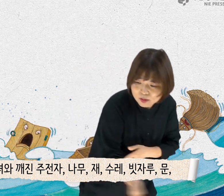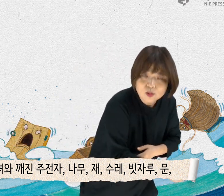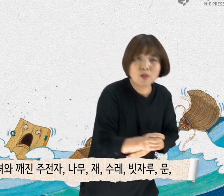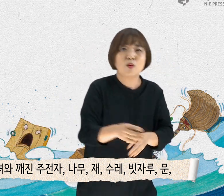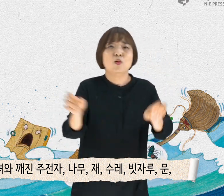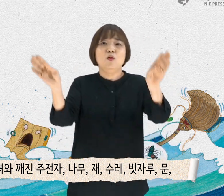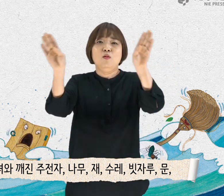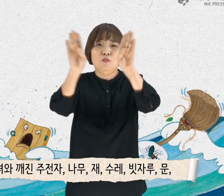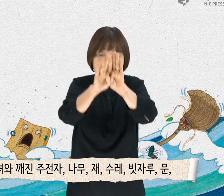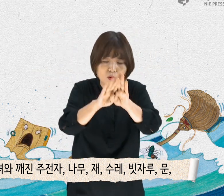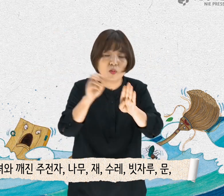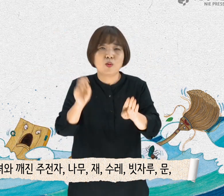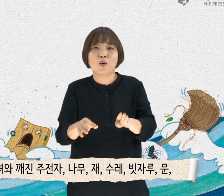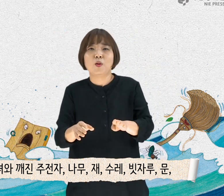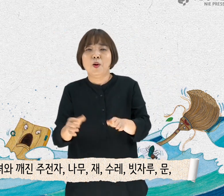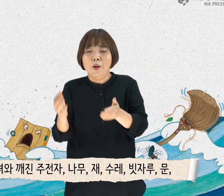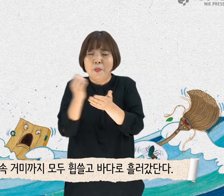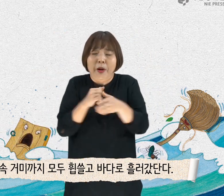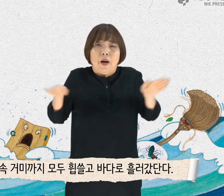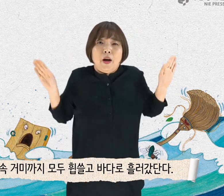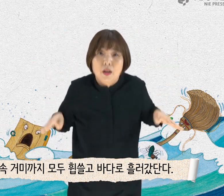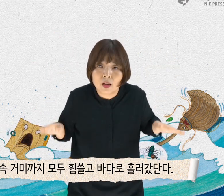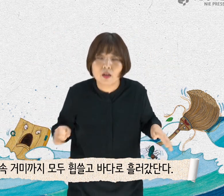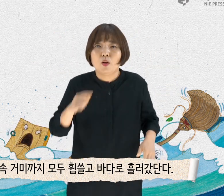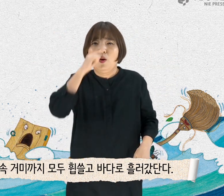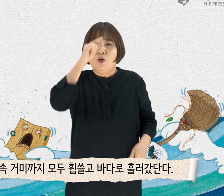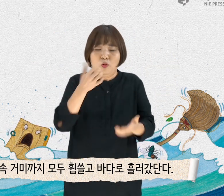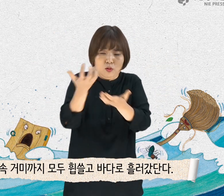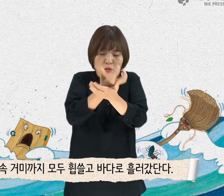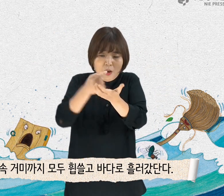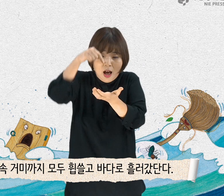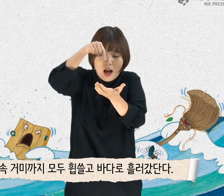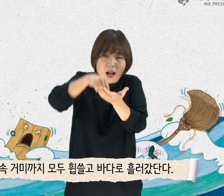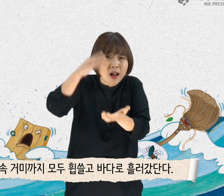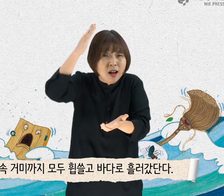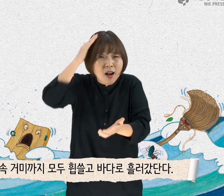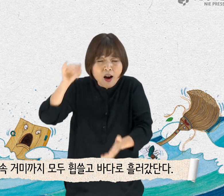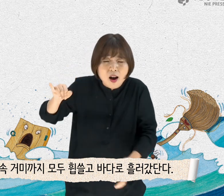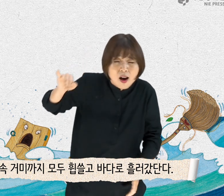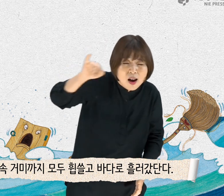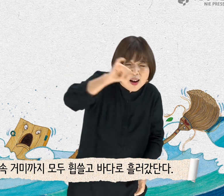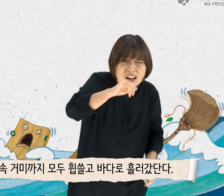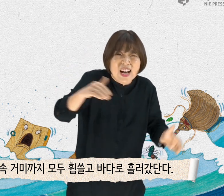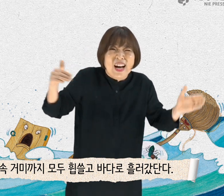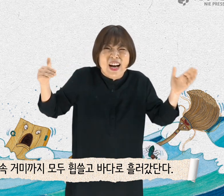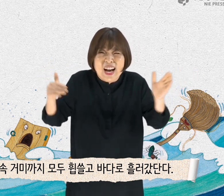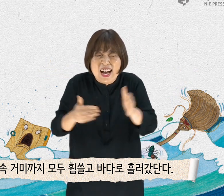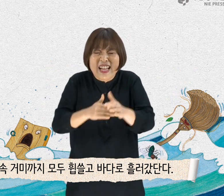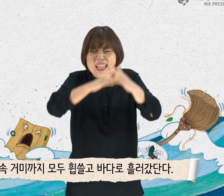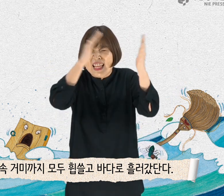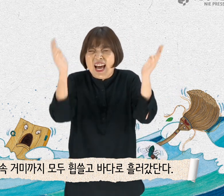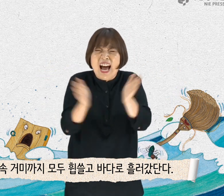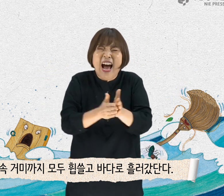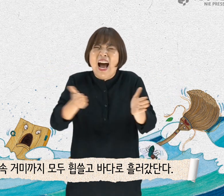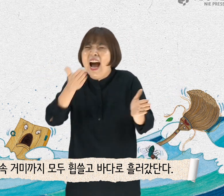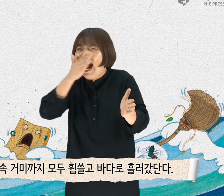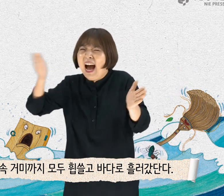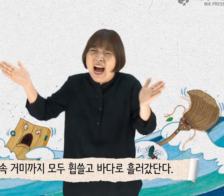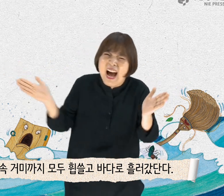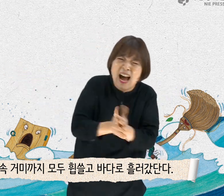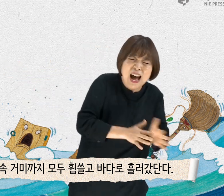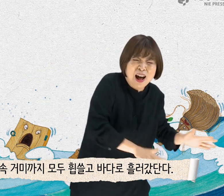파리, 수프 속 거미까지 모두 휩쓸고 바다로